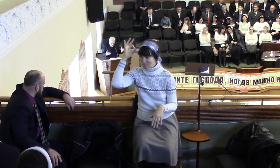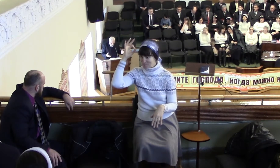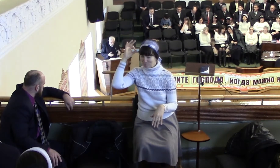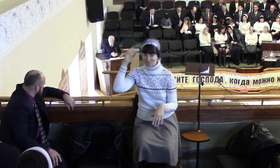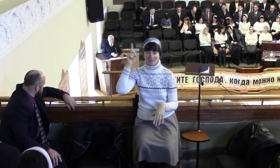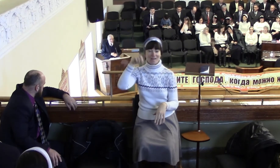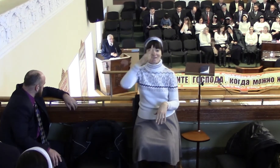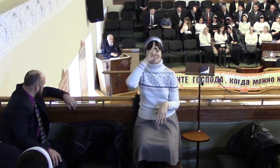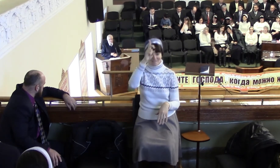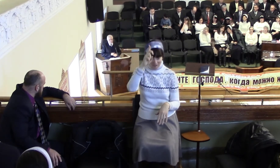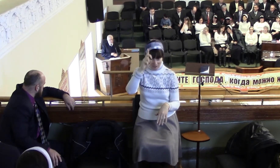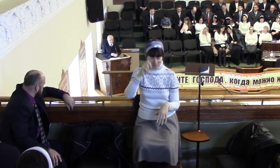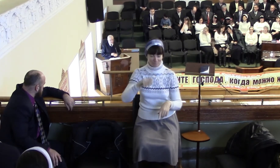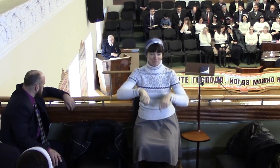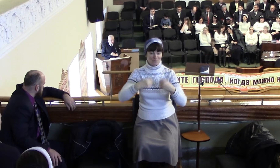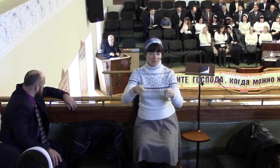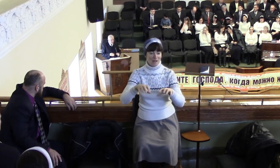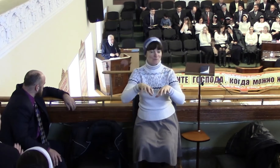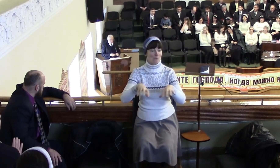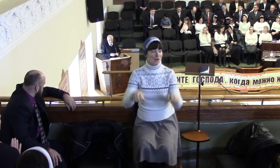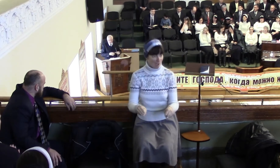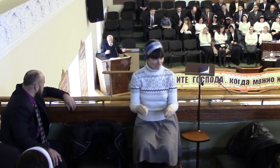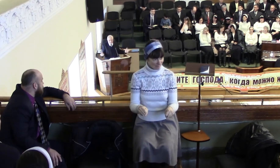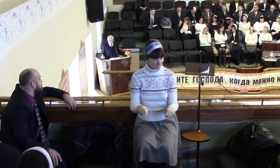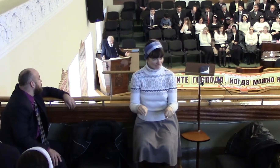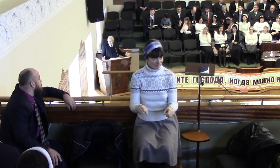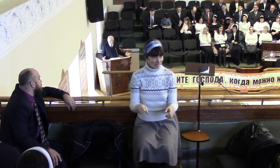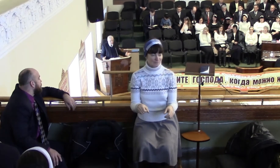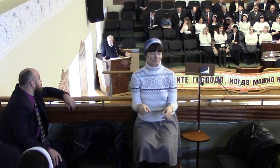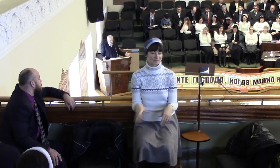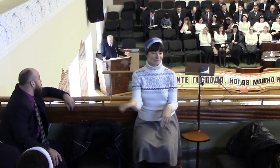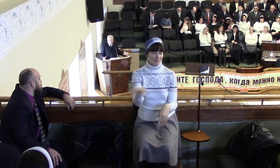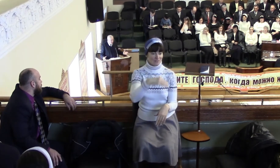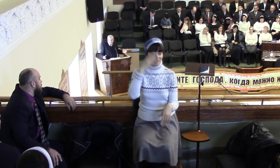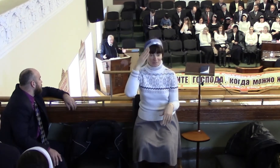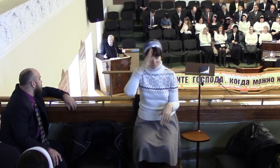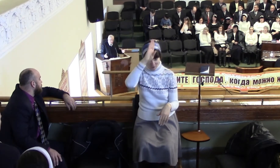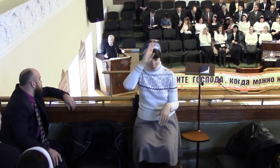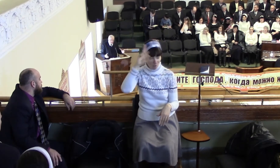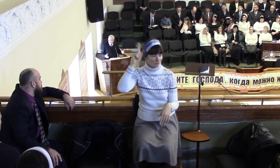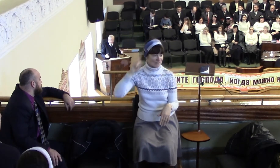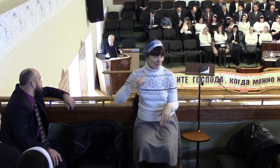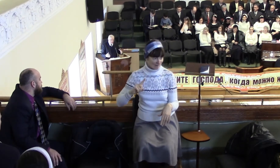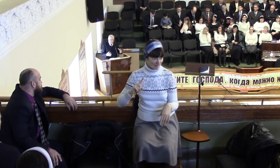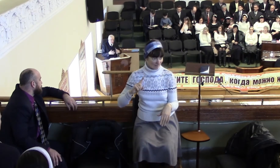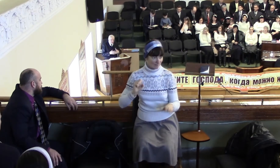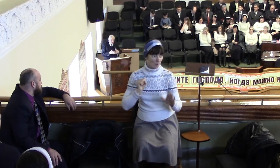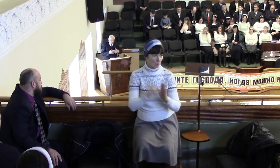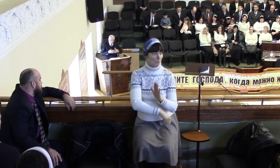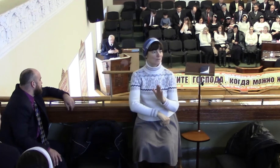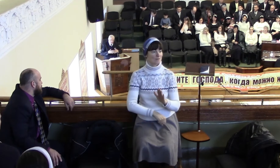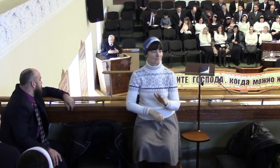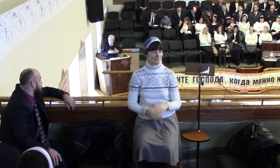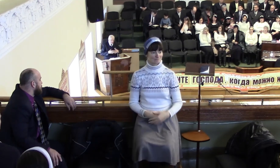царем подписан указ и разрешение в тот день, который отменить они не могли отменить дня